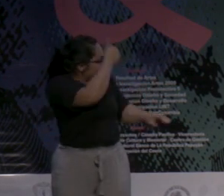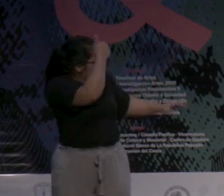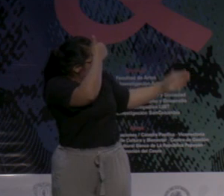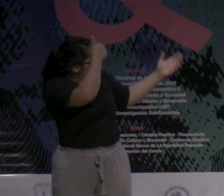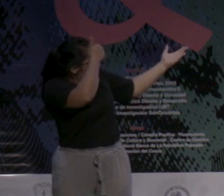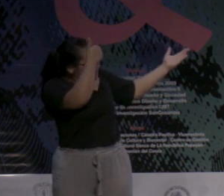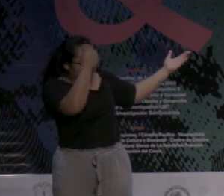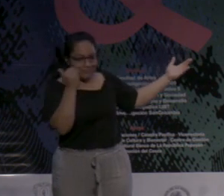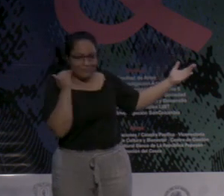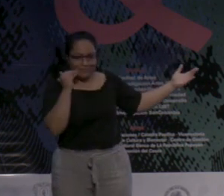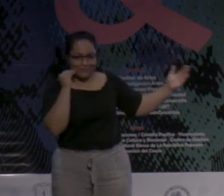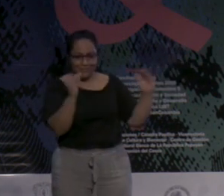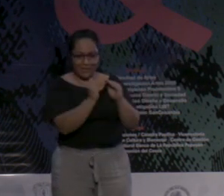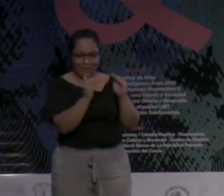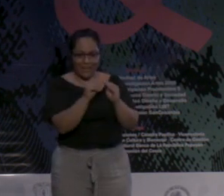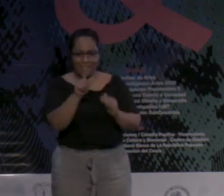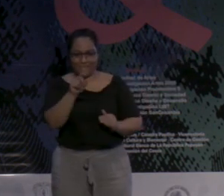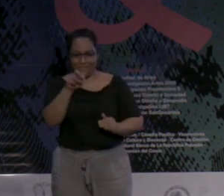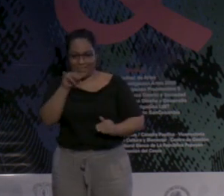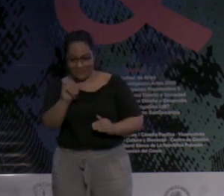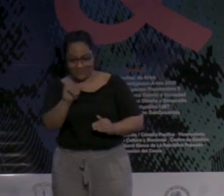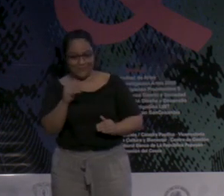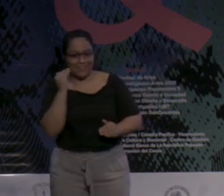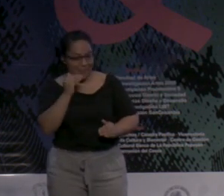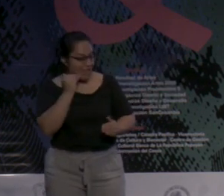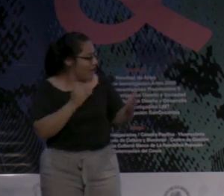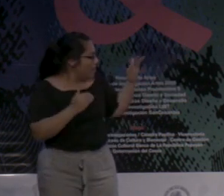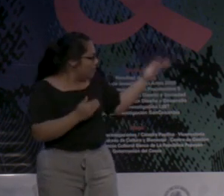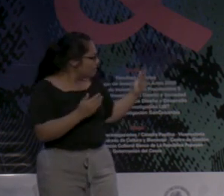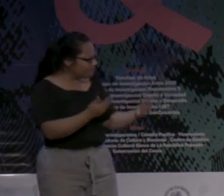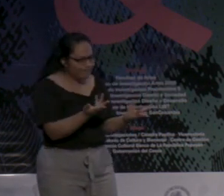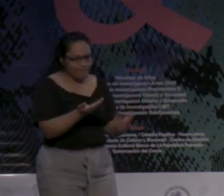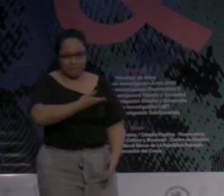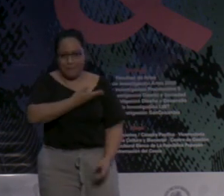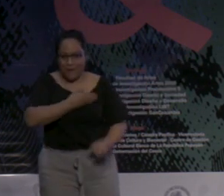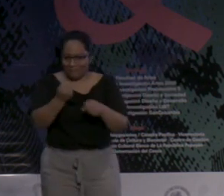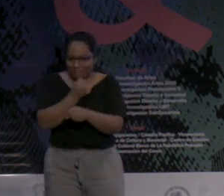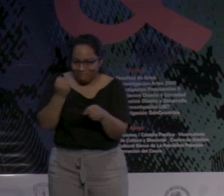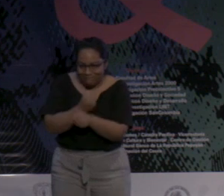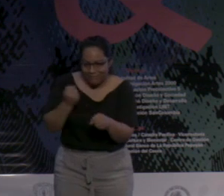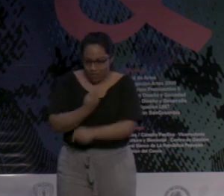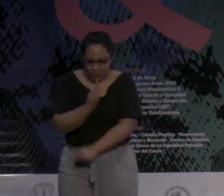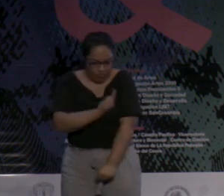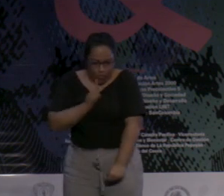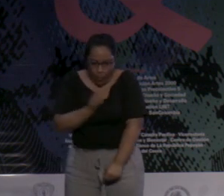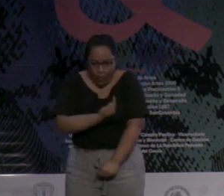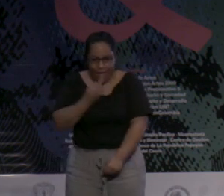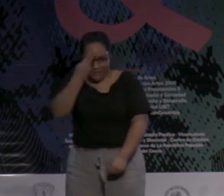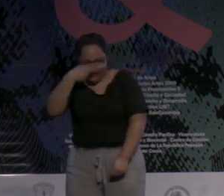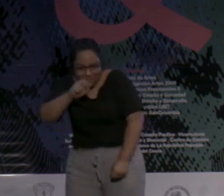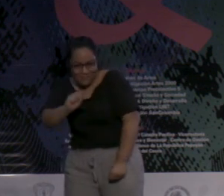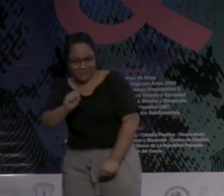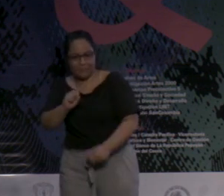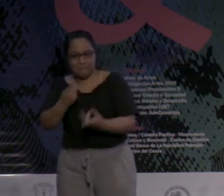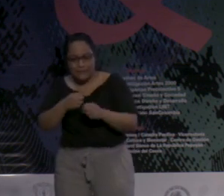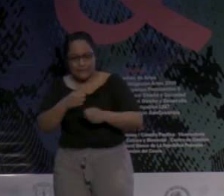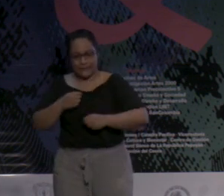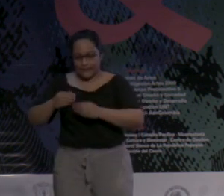cuando eran paredes de adentro, ese color azuloso o verdoso de la mayoría de las casas populares de nuestras ciudades.